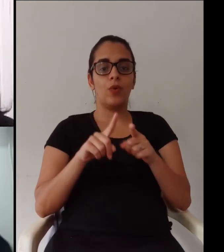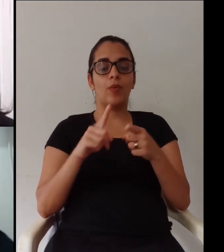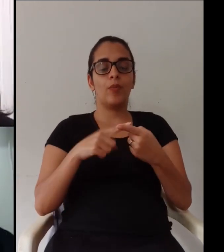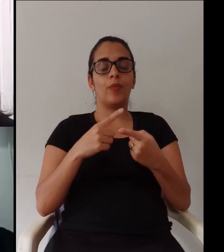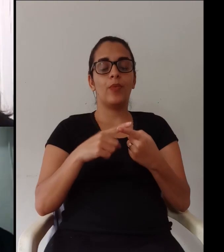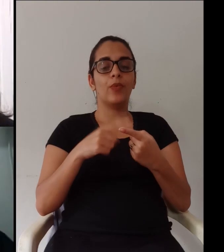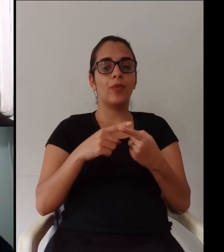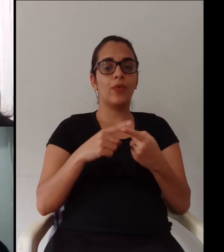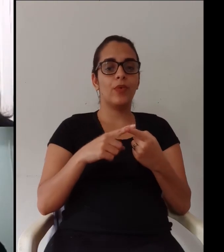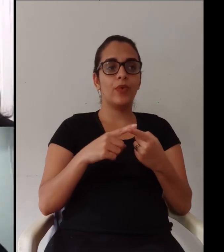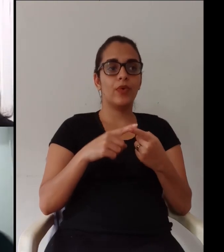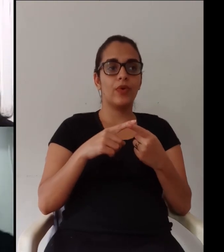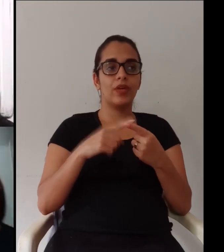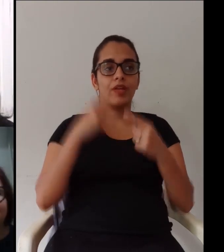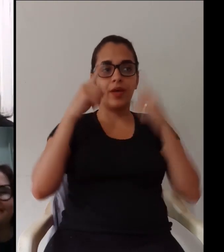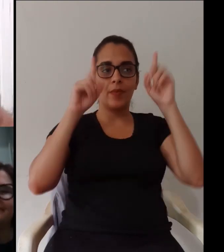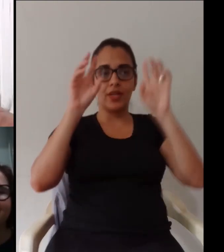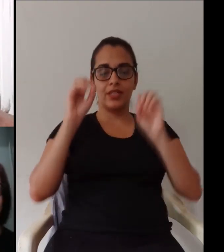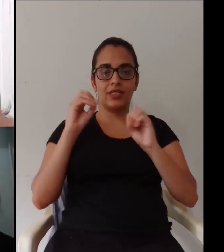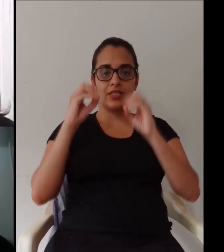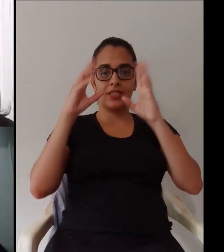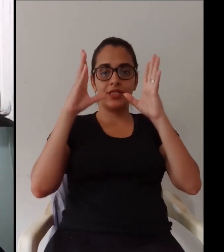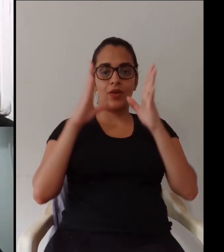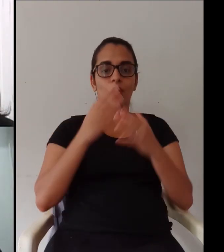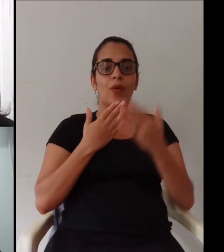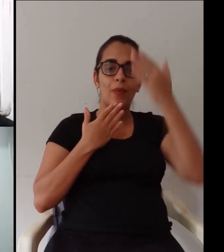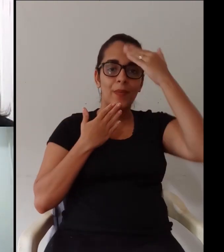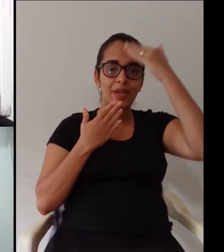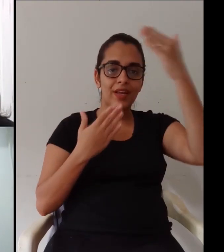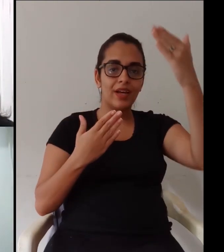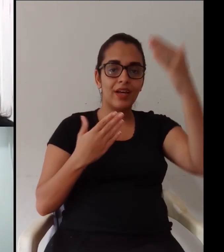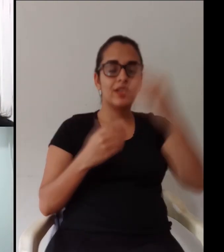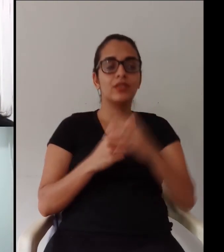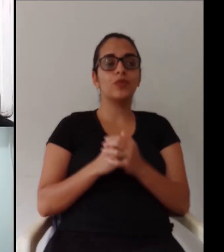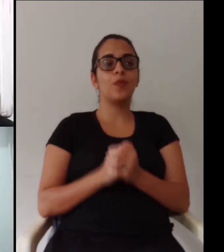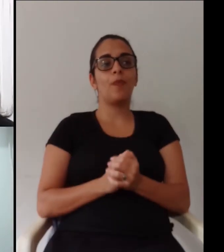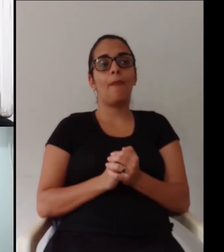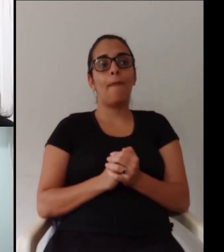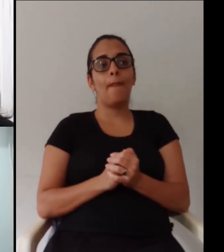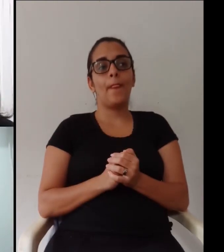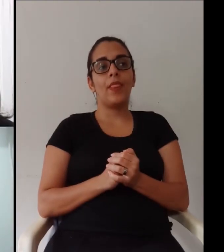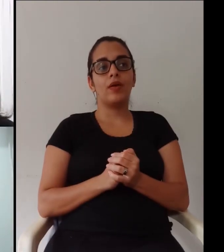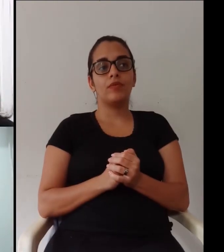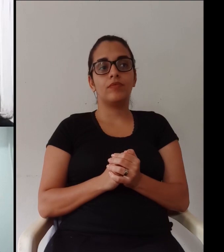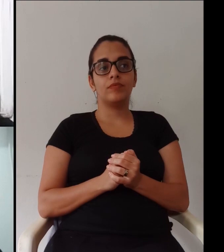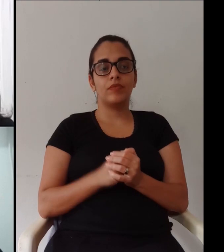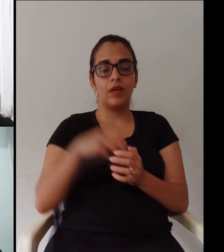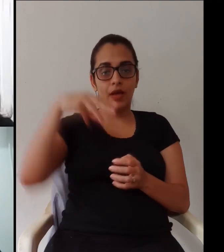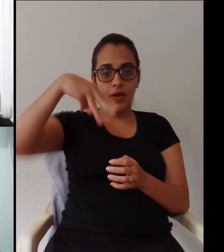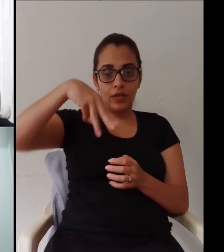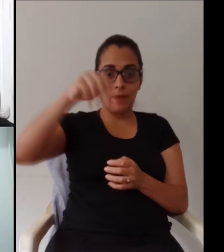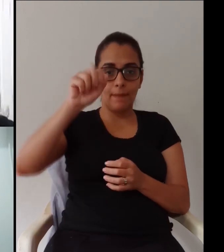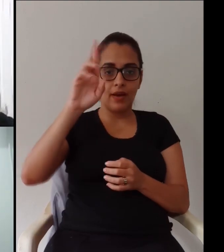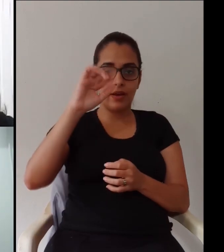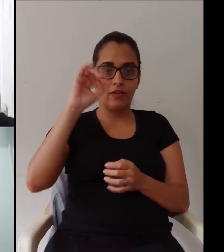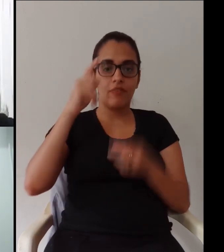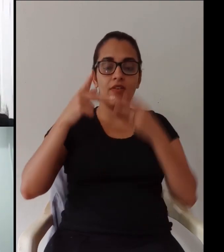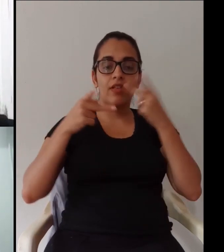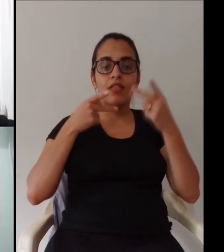agradecer o Lauro me deu uma dica enquanto eu estava aqui esse chat travado só rolar na tela que aí ele vai e vai aparecendo